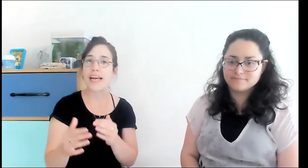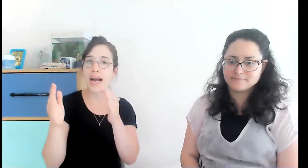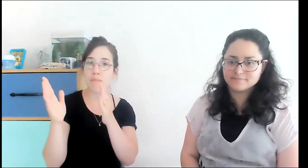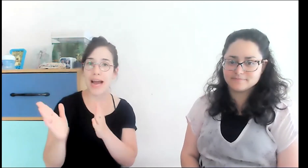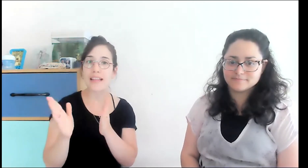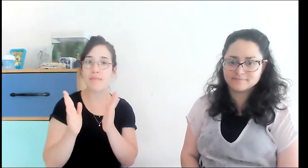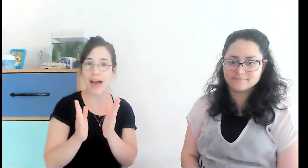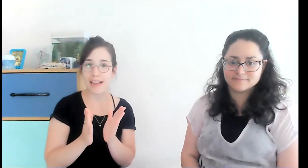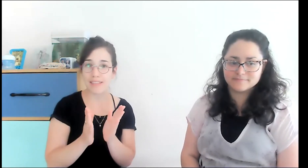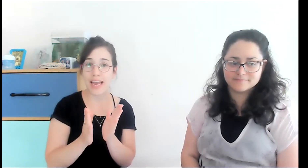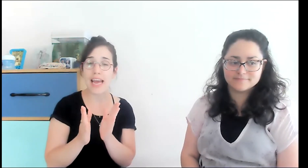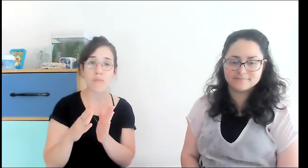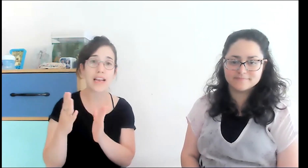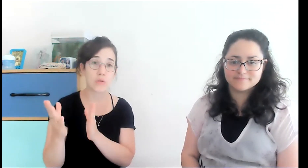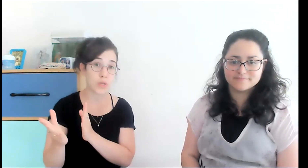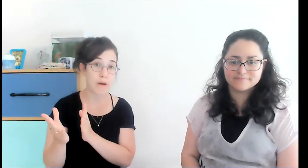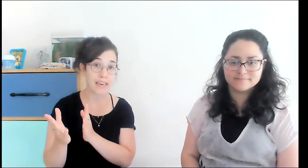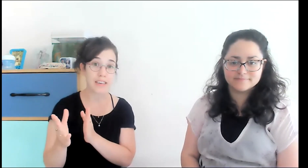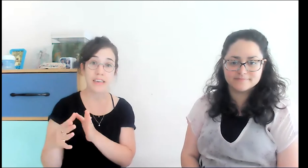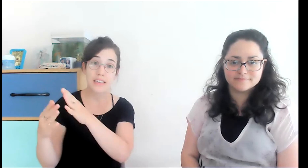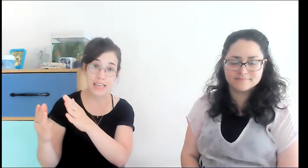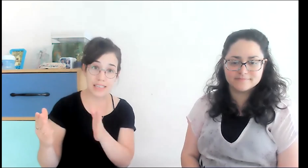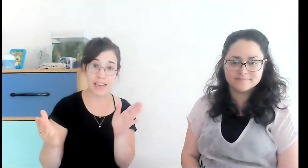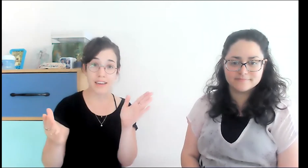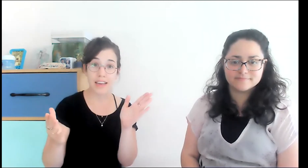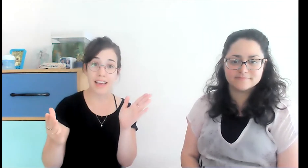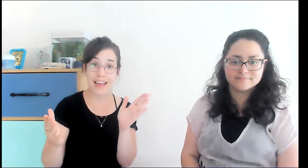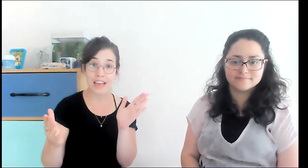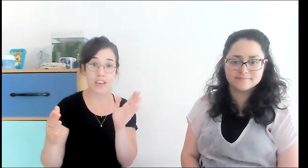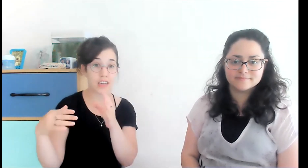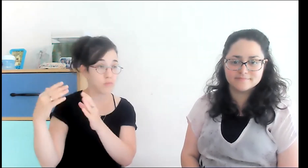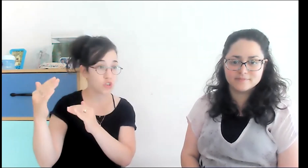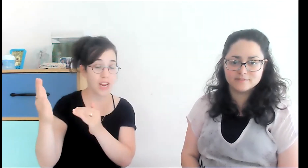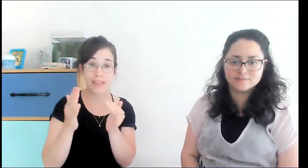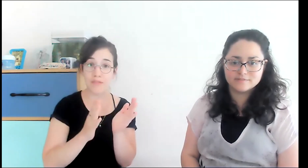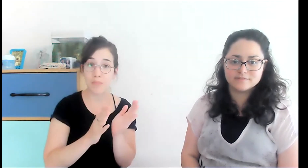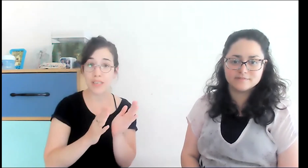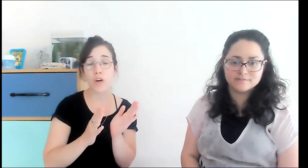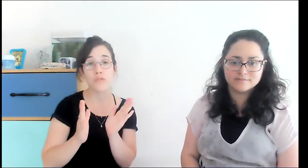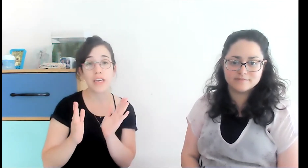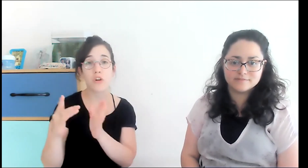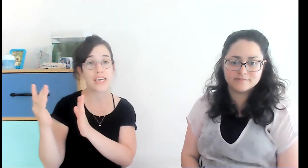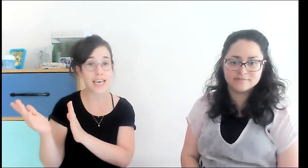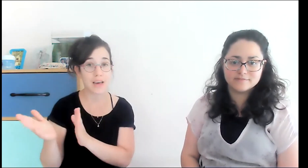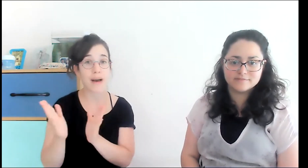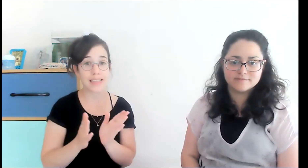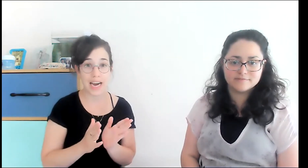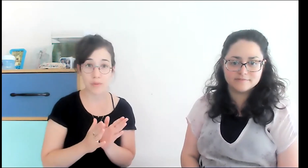ככה בית בית, נראה אם יהיה לנו זמן נעשה שני בתים ופזמון, ואם לא נעשה רק בית אחד